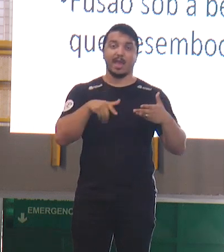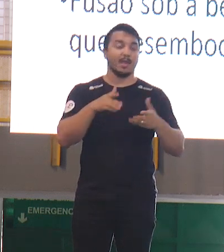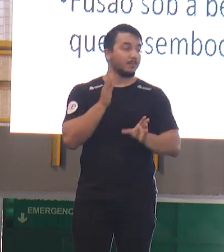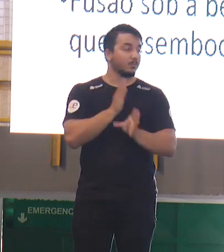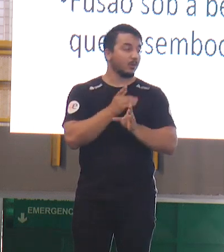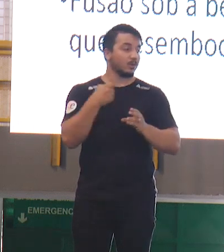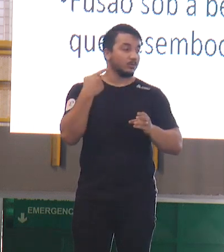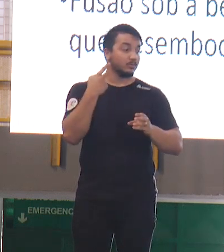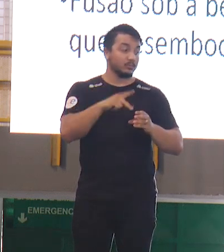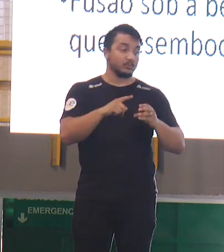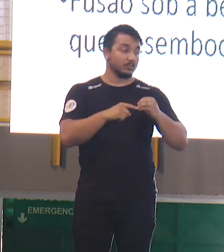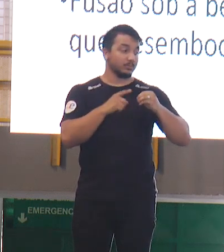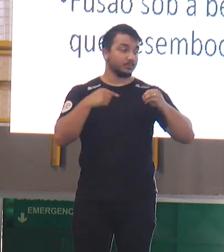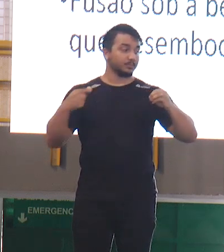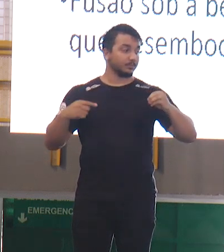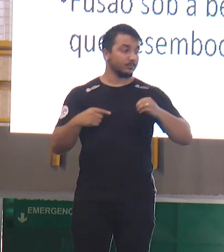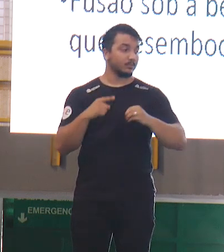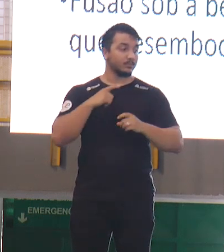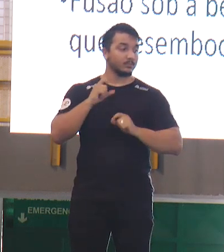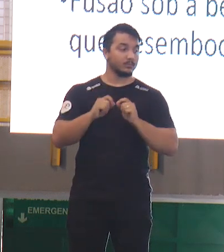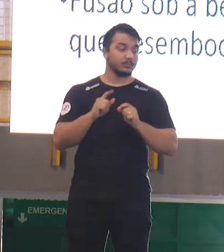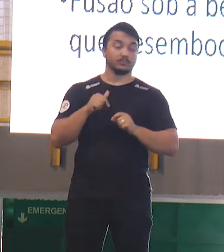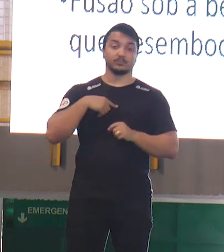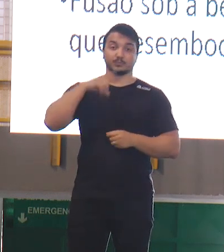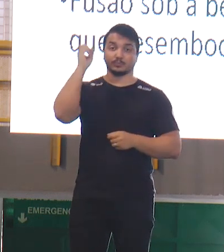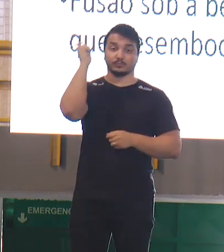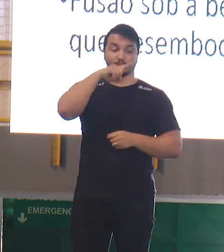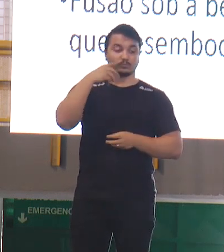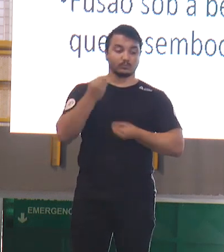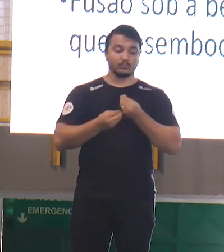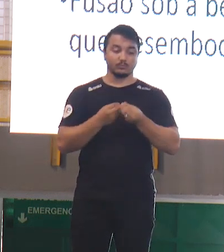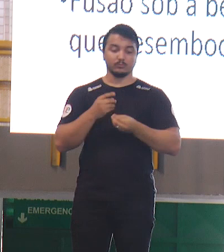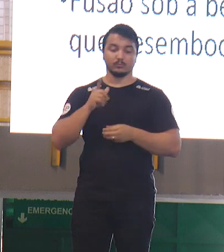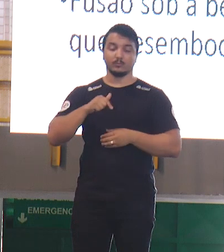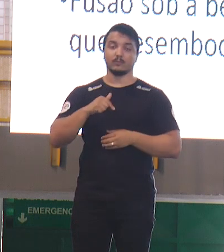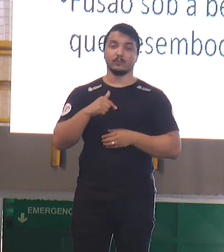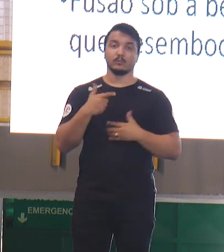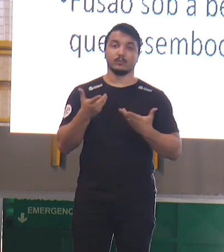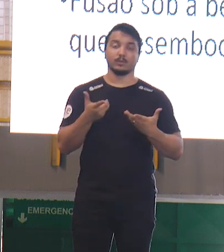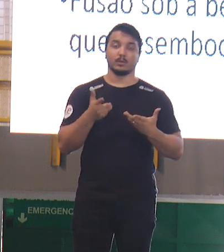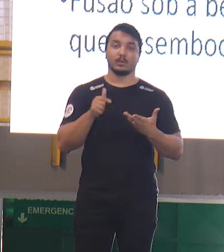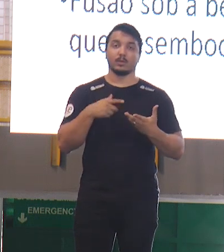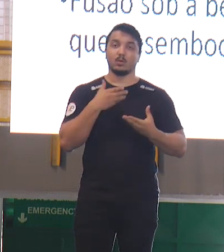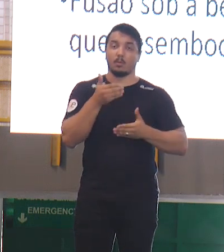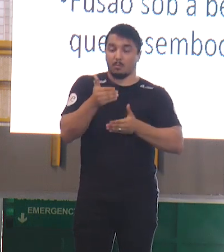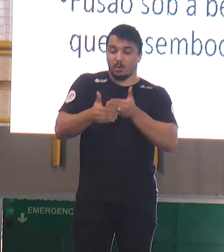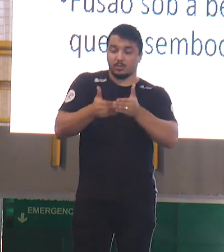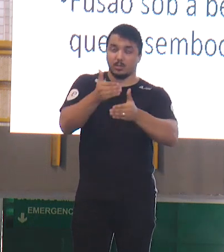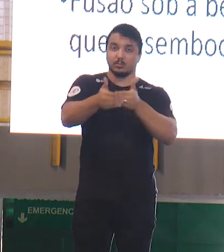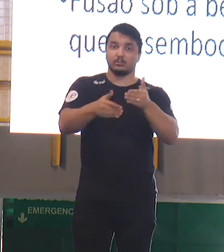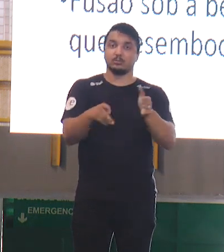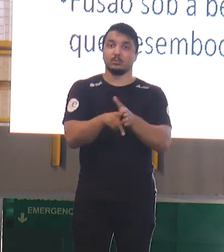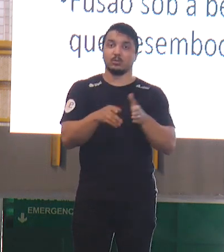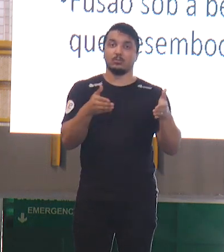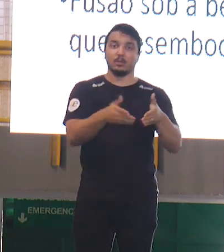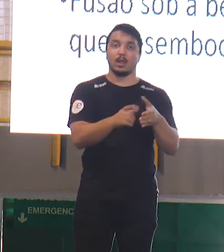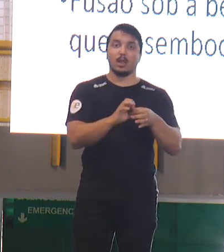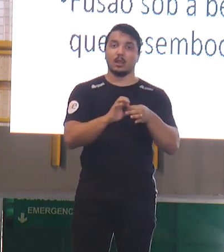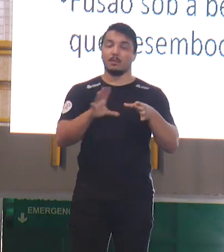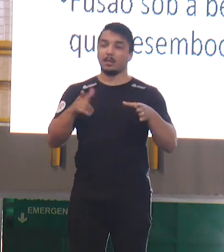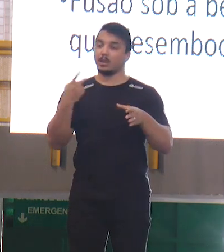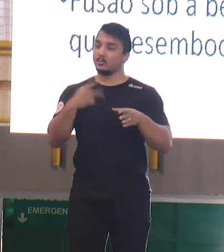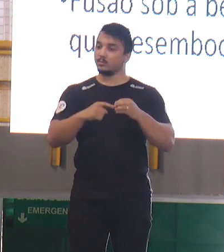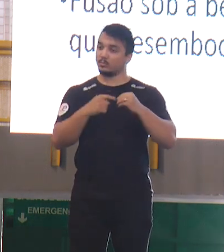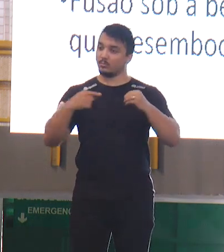próprios espermatozoides. O que vai dificultar o quê? Vai dificultar exatamente um processo, certo? De liberação